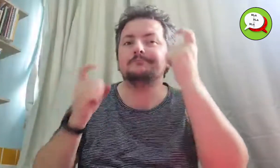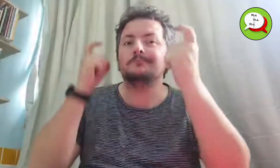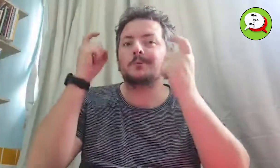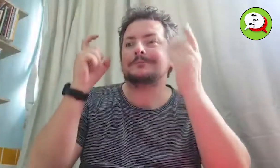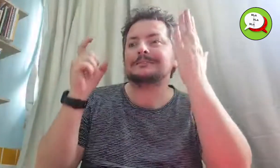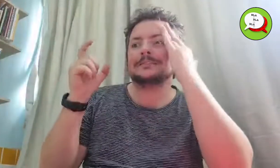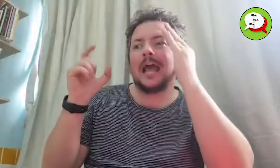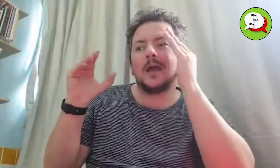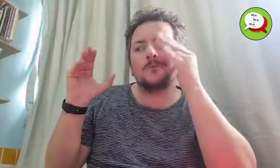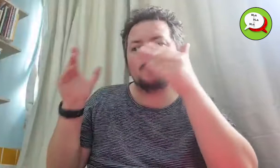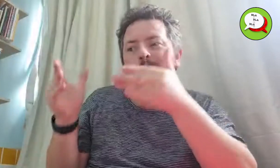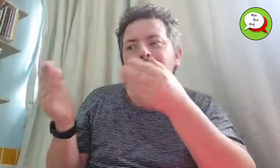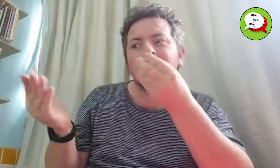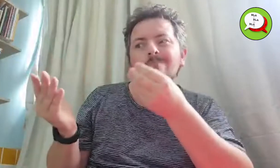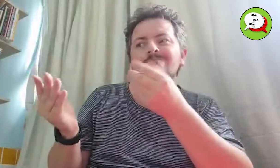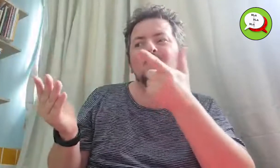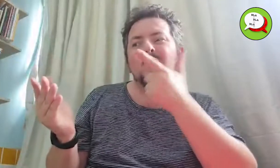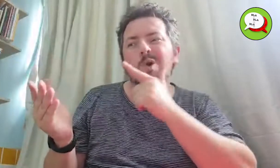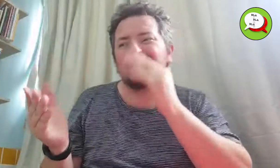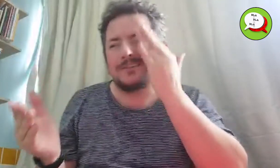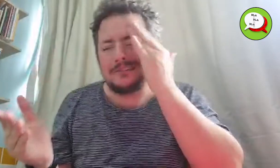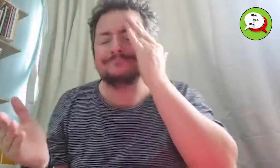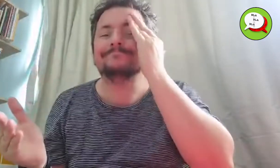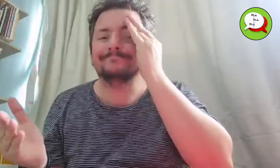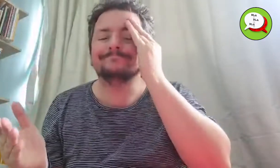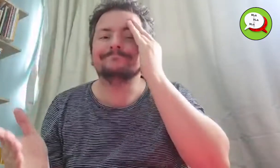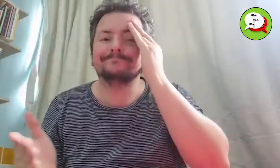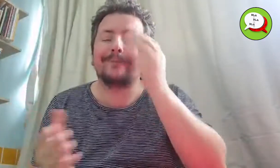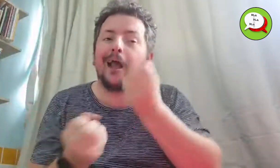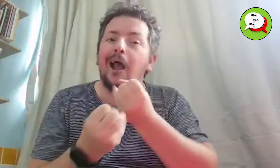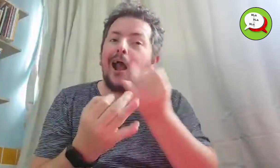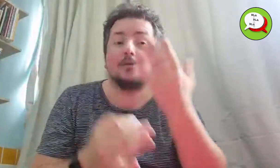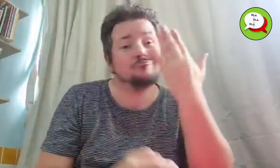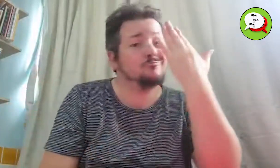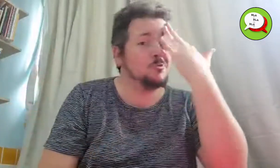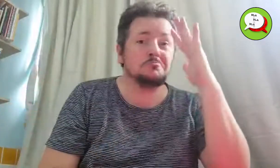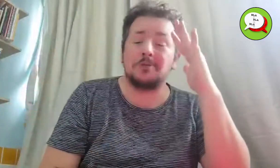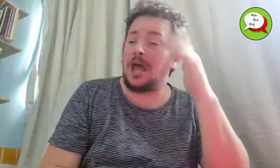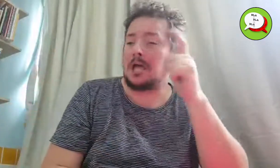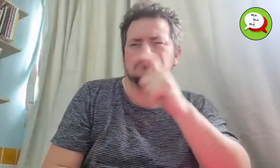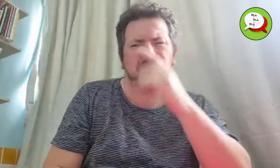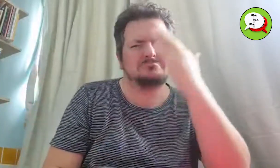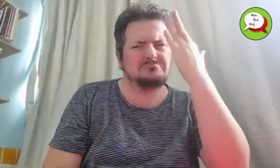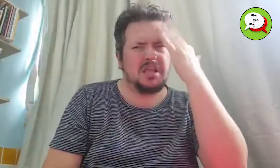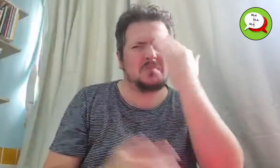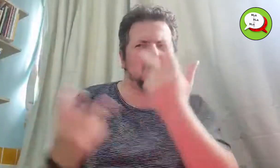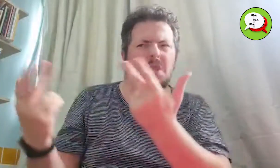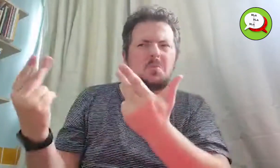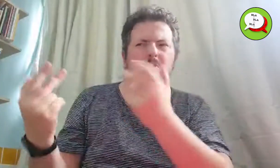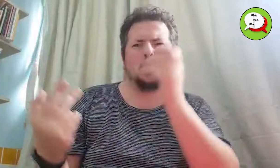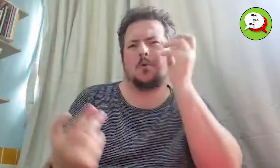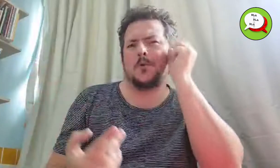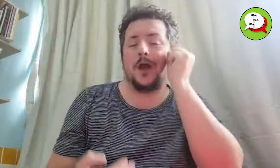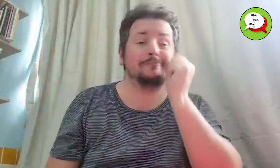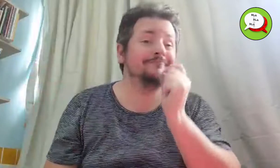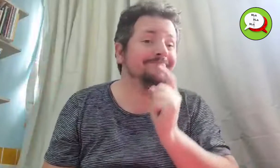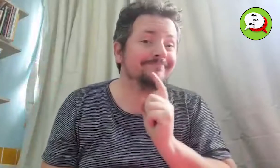eles já se preocupam com essa comunicação. Mas quando o professor não sabe a língua de sinais, fica um pouco mais complicado,